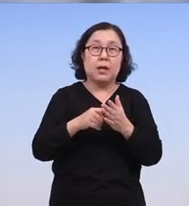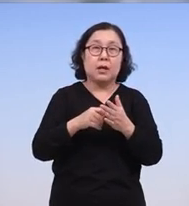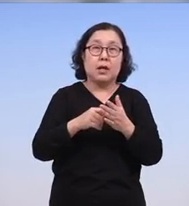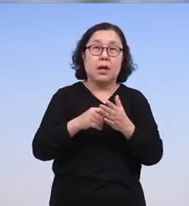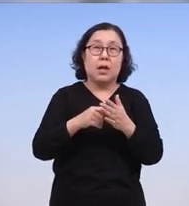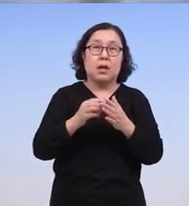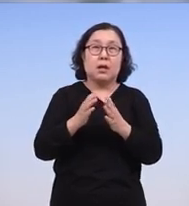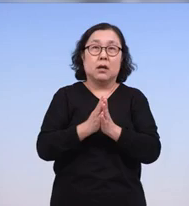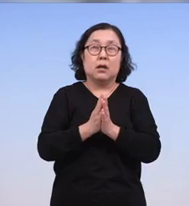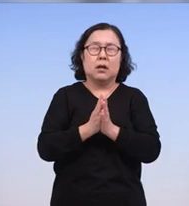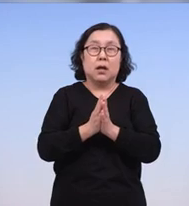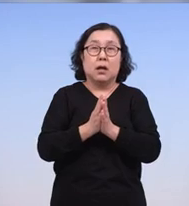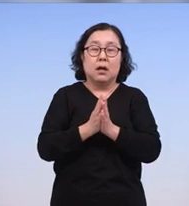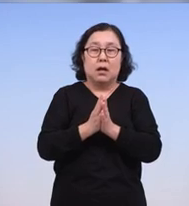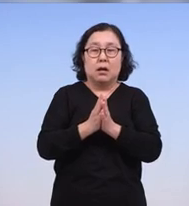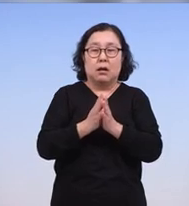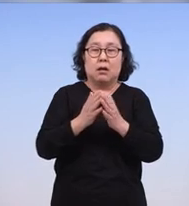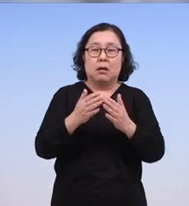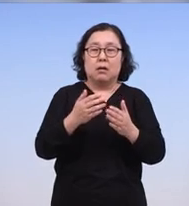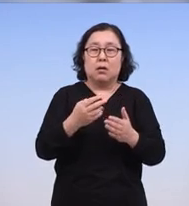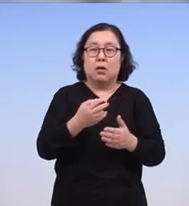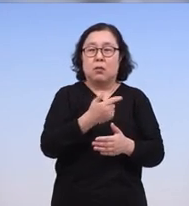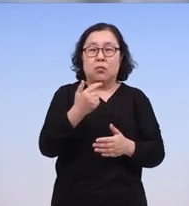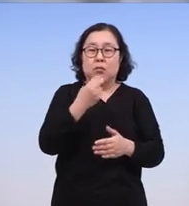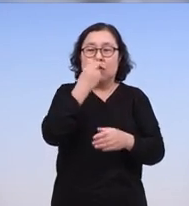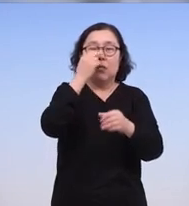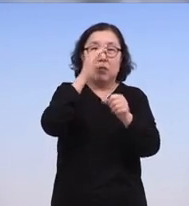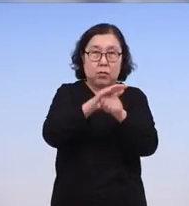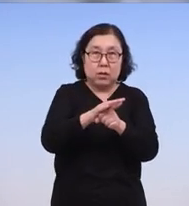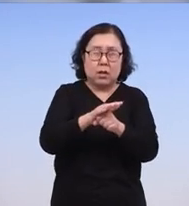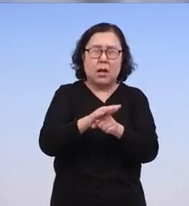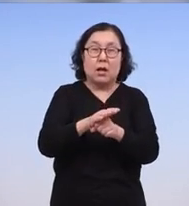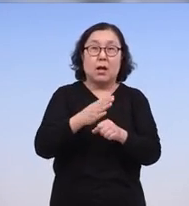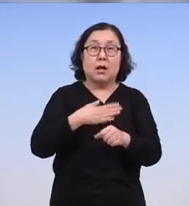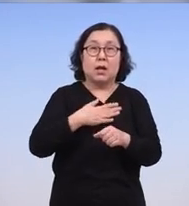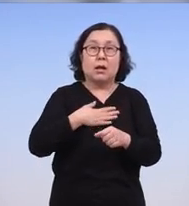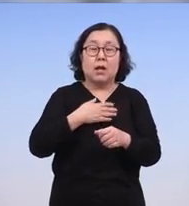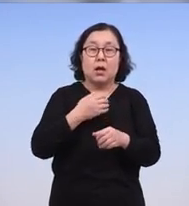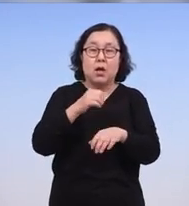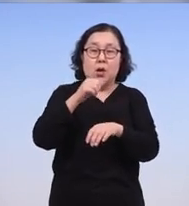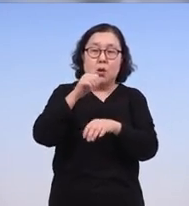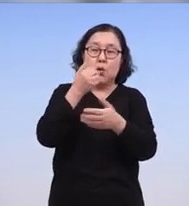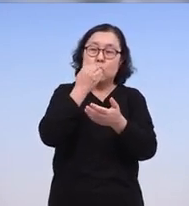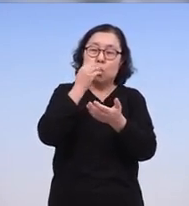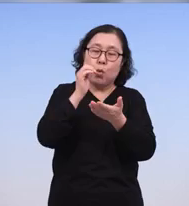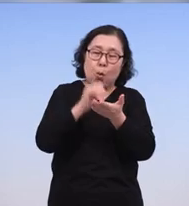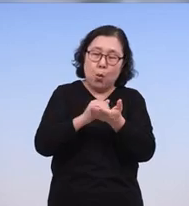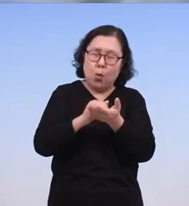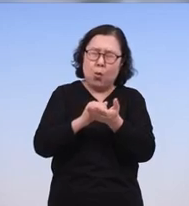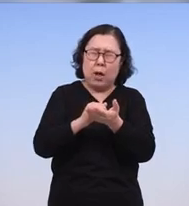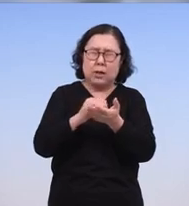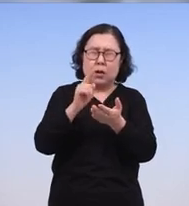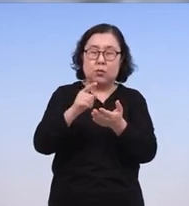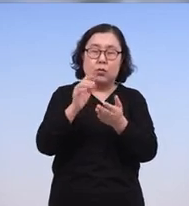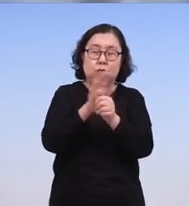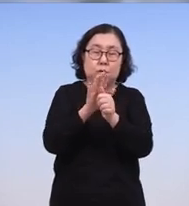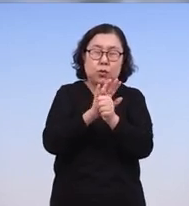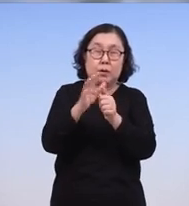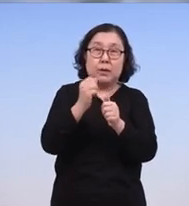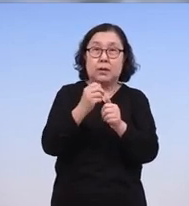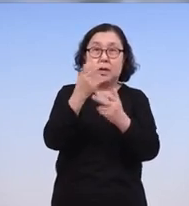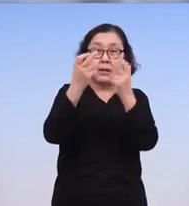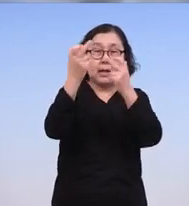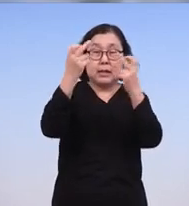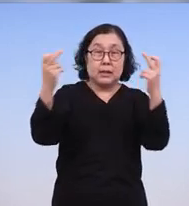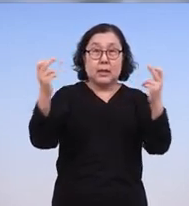때 담벼락 밑에 있는 돌멩이에게서 위로를 받는 게 하나님의 사람들이에요. 등산을 하다 보면 큰